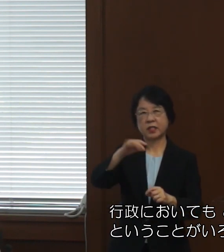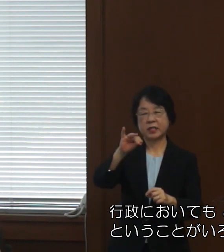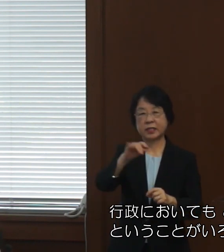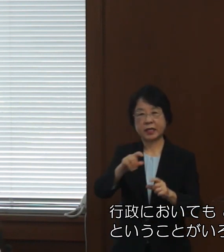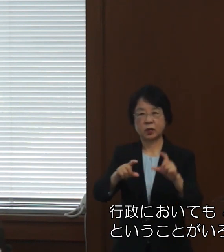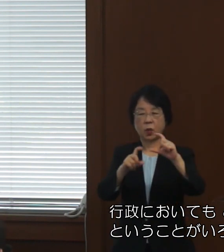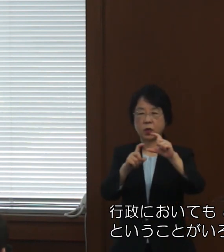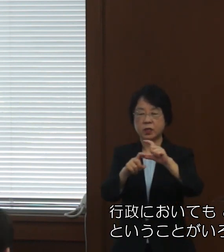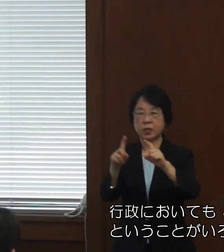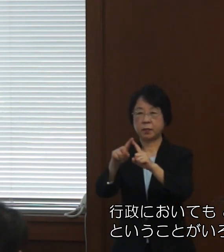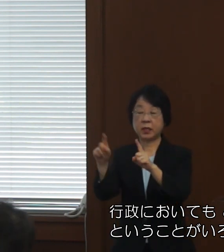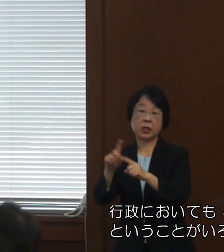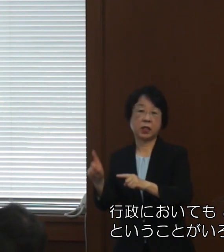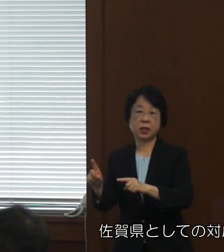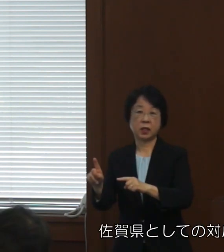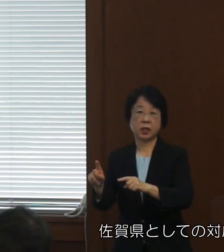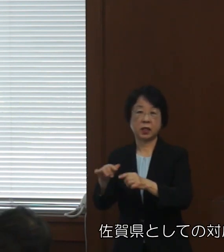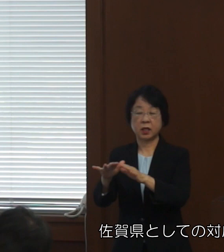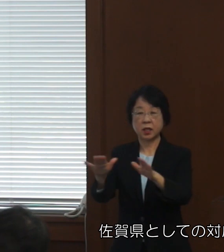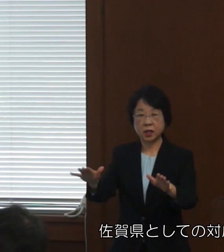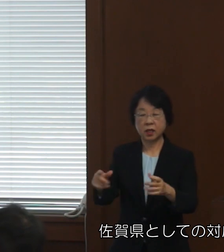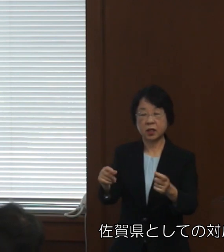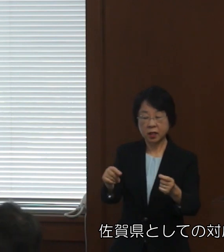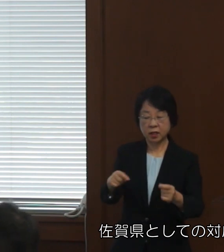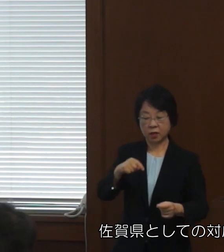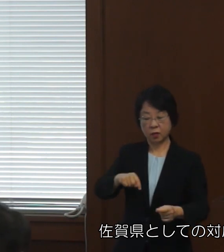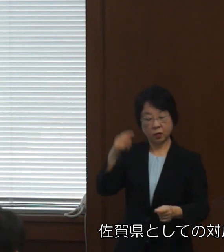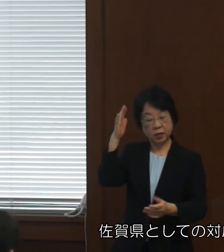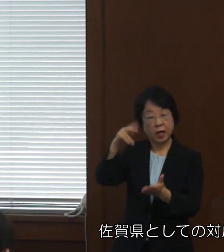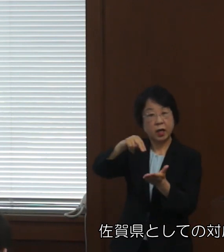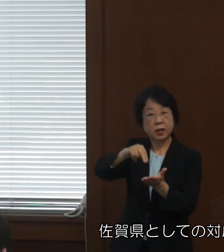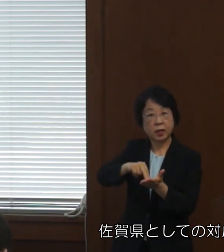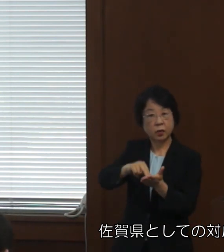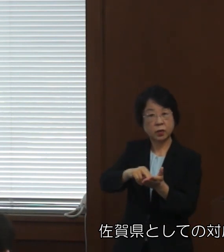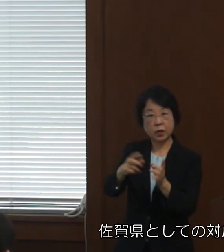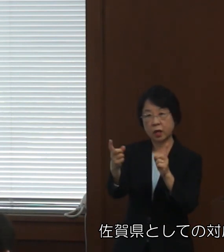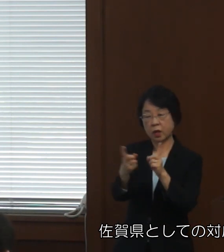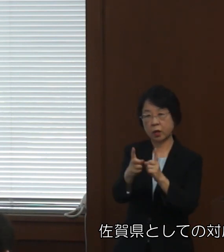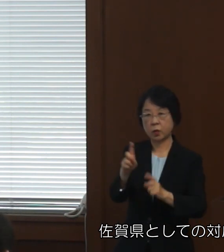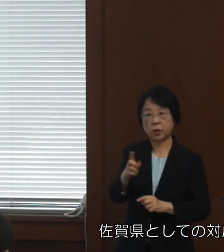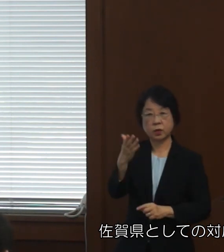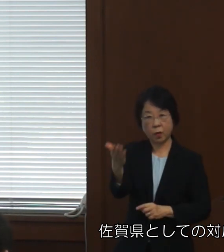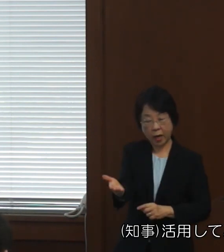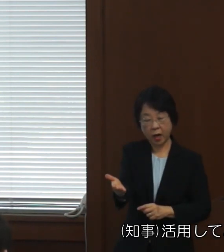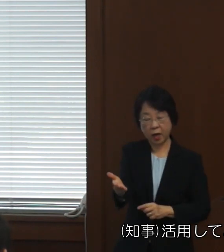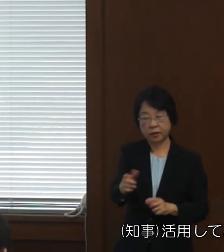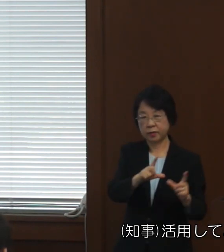に活用するかということがいろいろ議論されている中で3点としての対応について教えてください